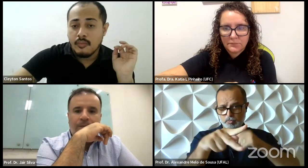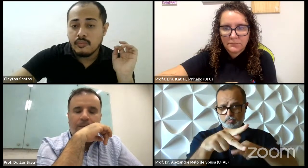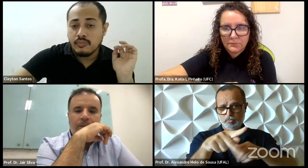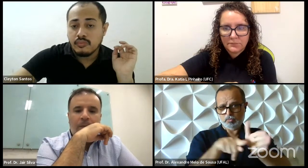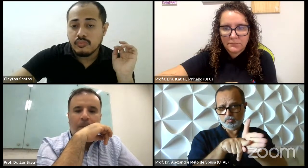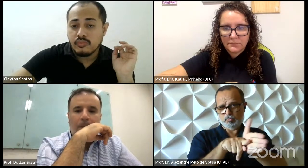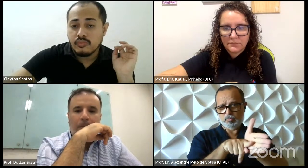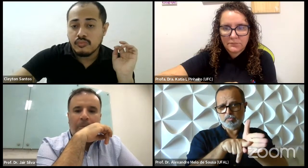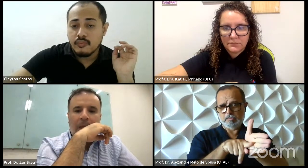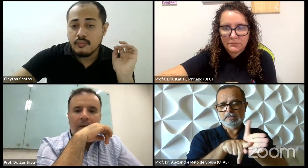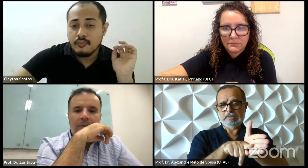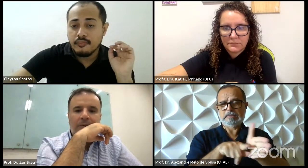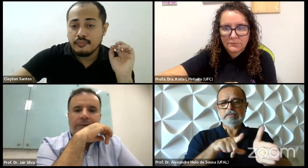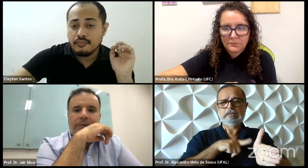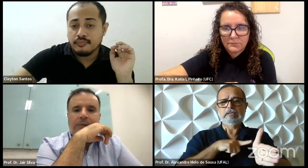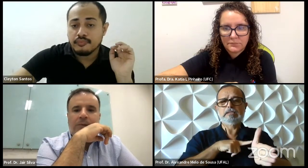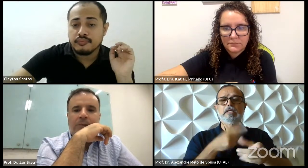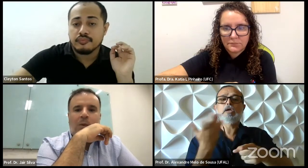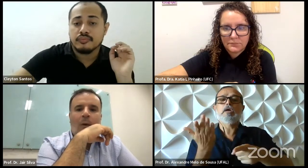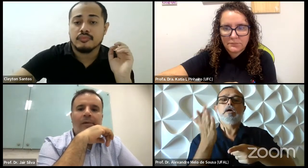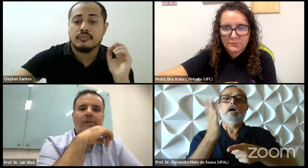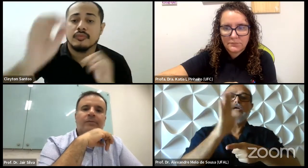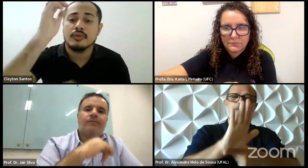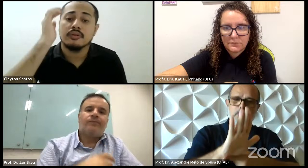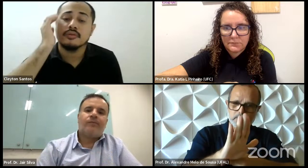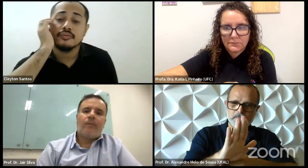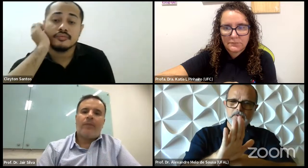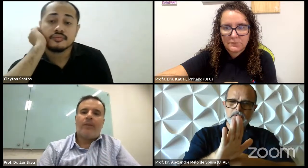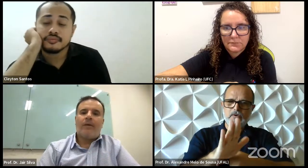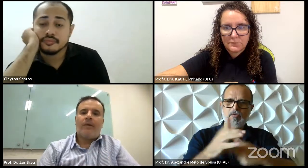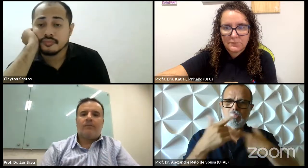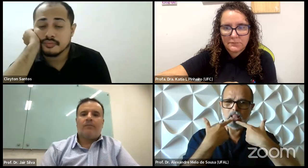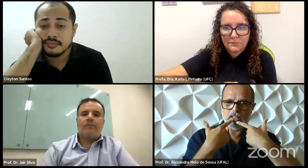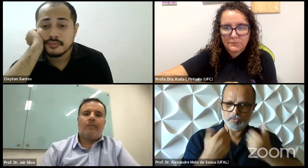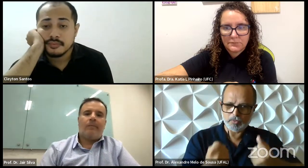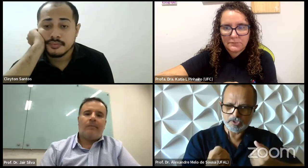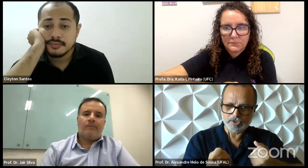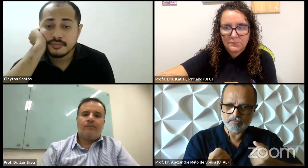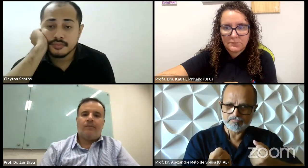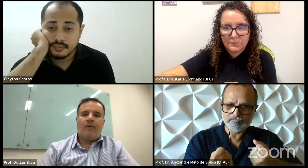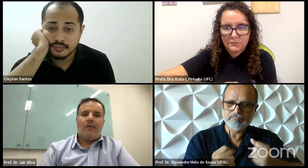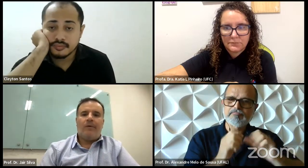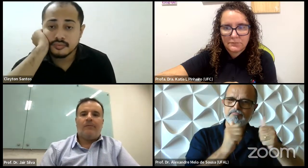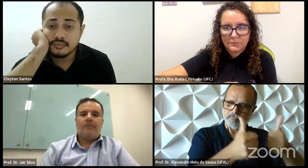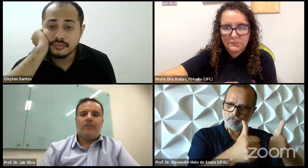Você falou na sua dissertação, né, na sua pesquisa,